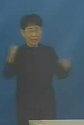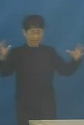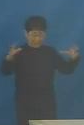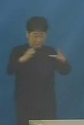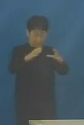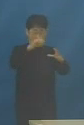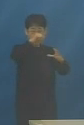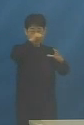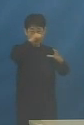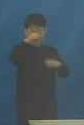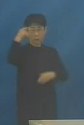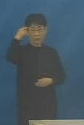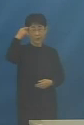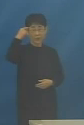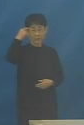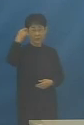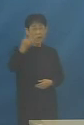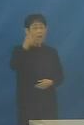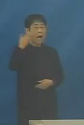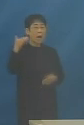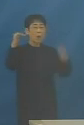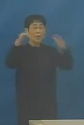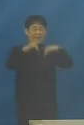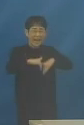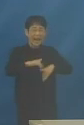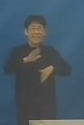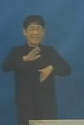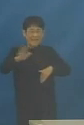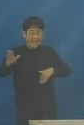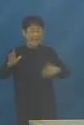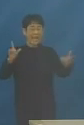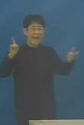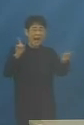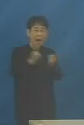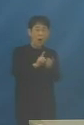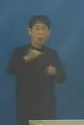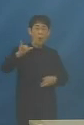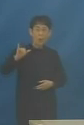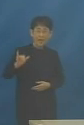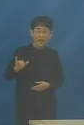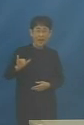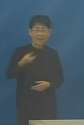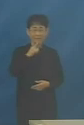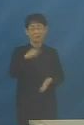おりますまあおいでは大家と不いることであります